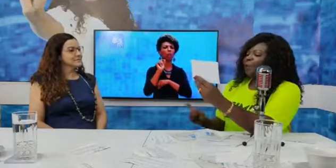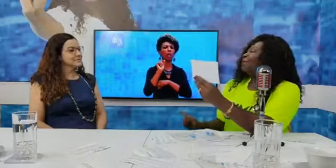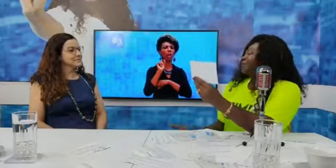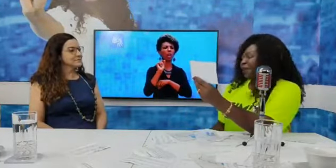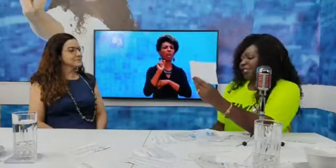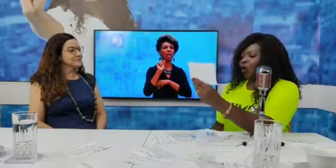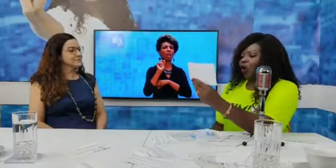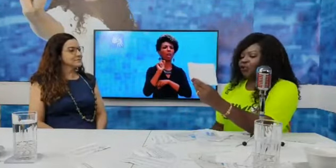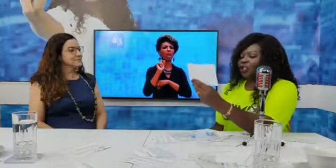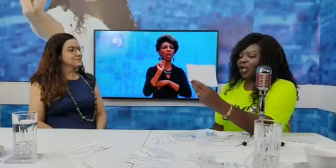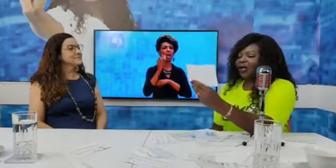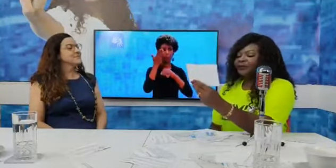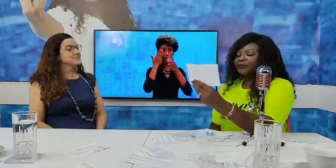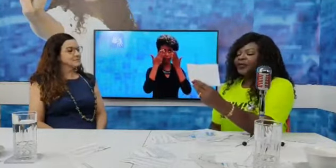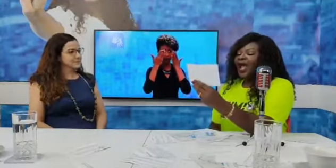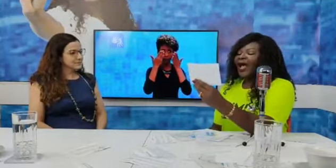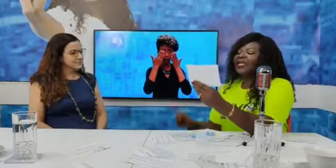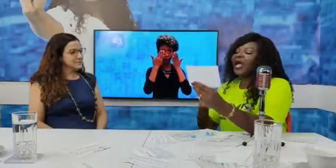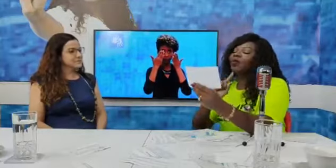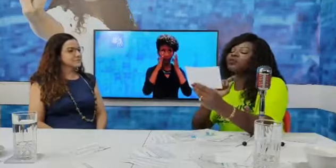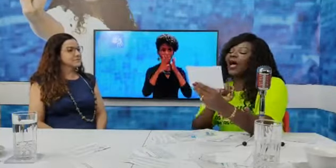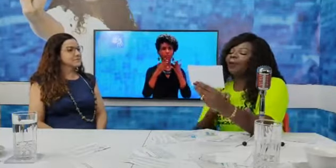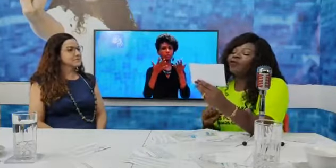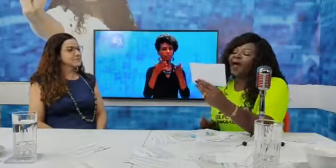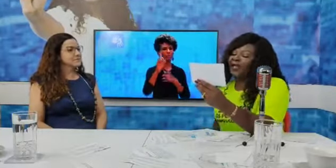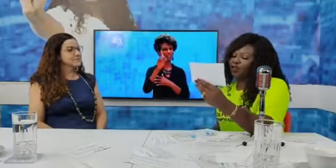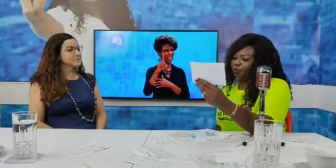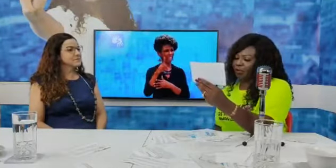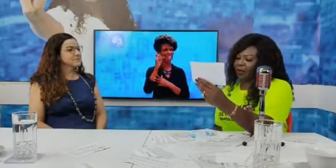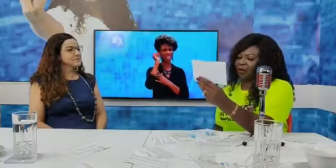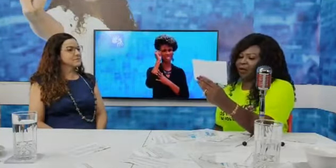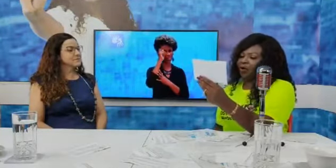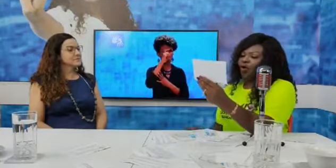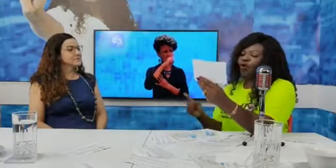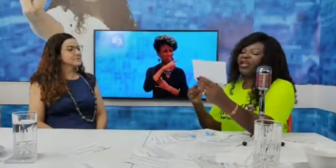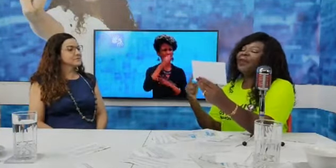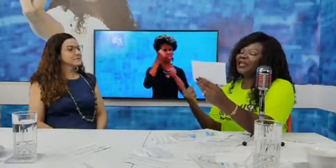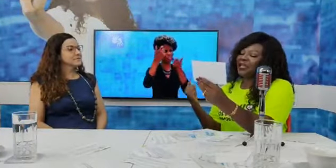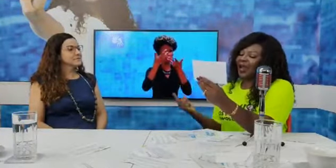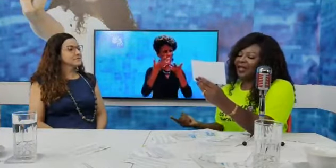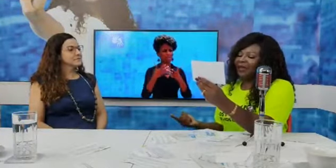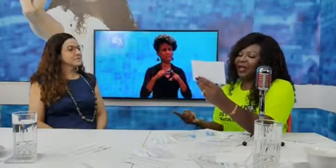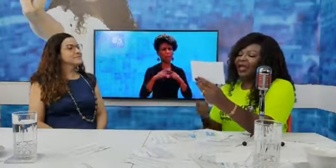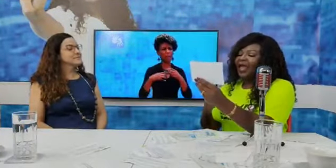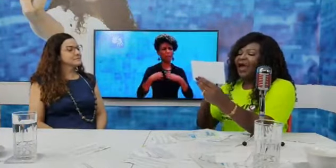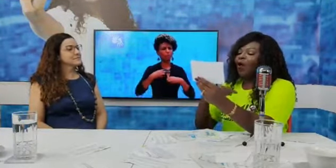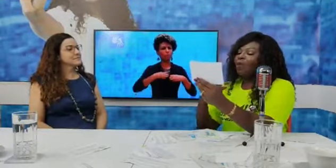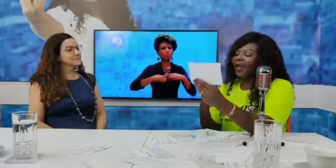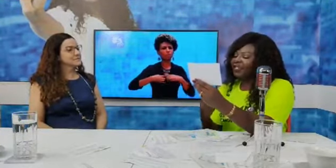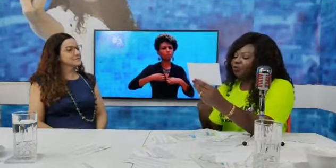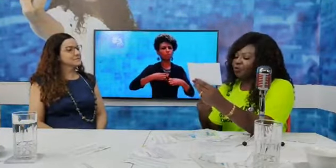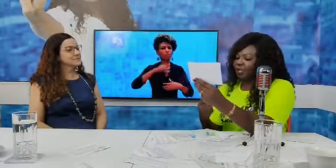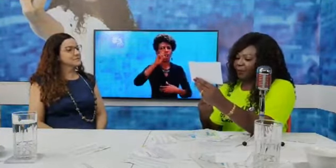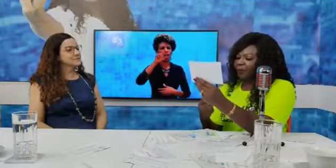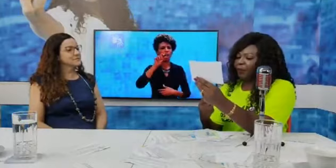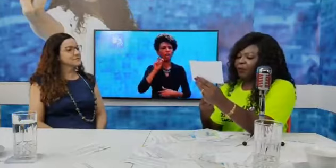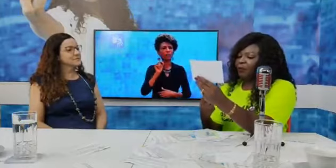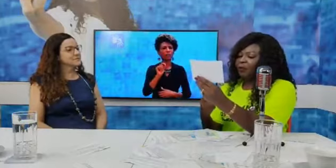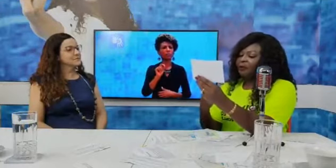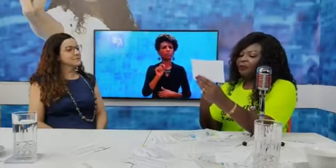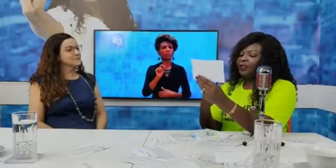de psicologia. Ainda é um tabu falar sobre o tema. O que me inquieta é, ao mesmo